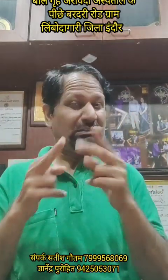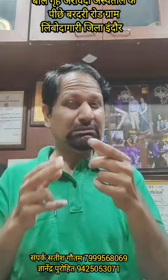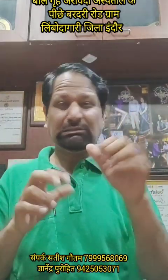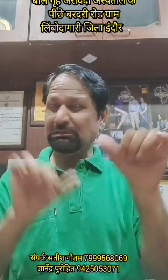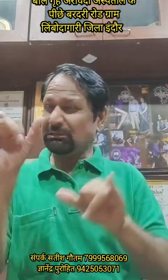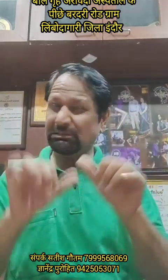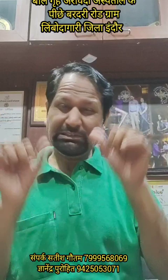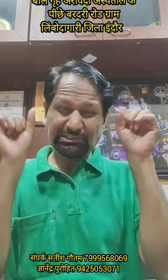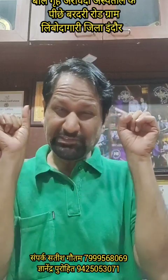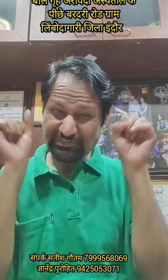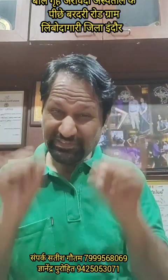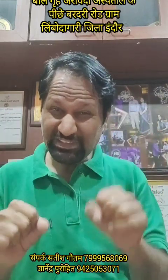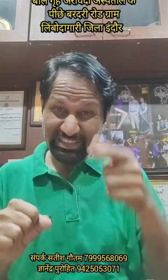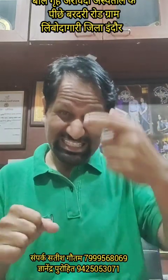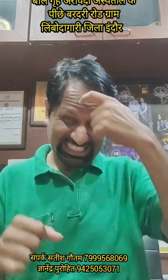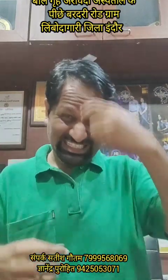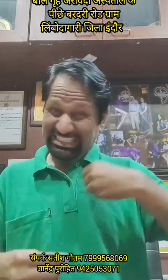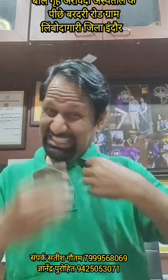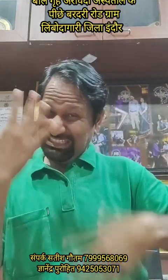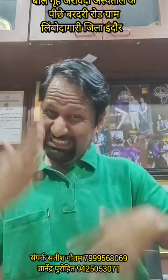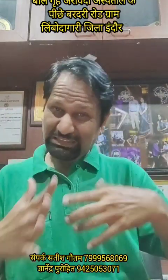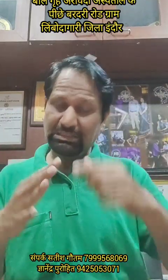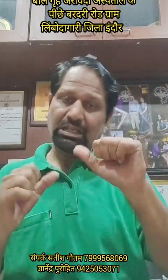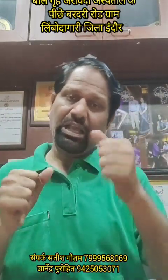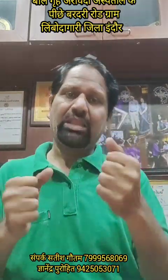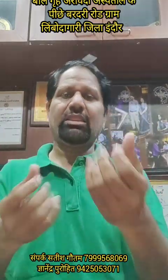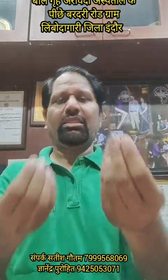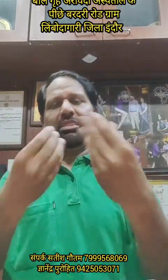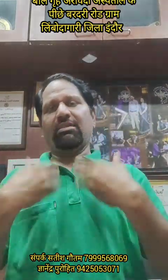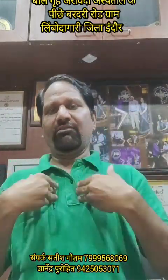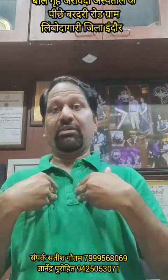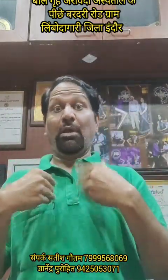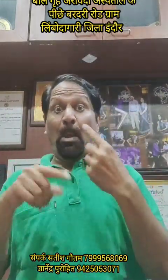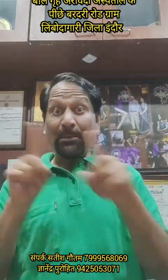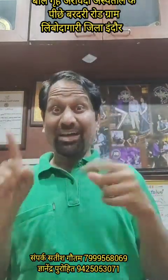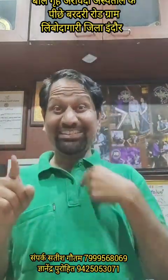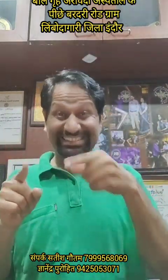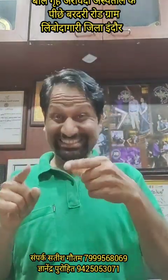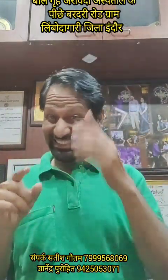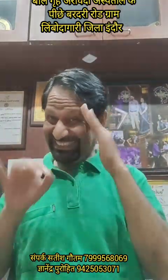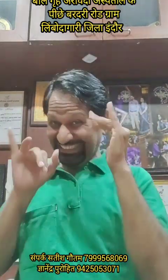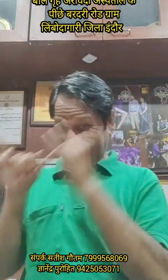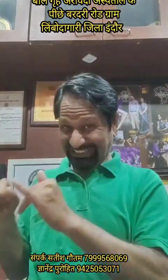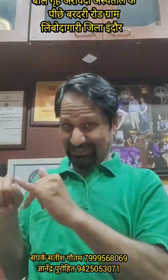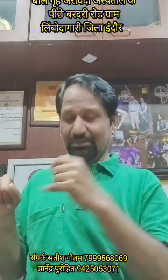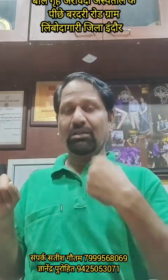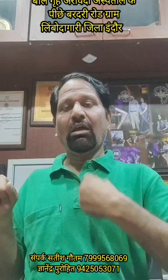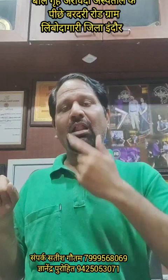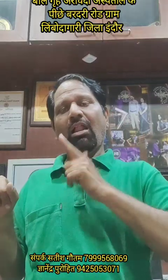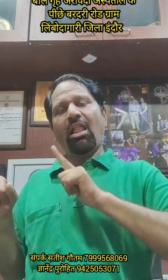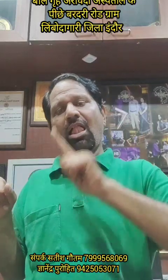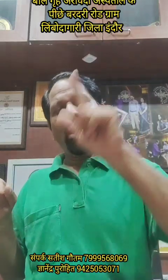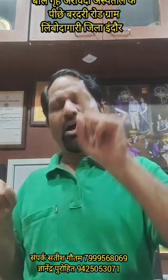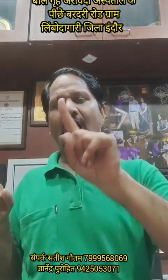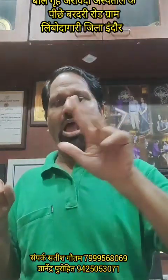बालक जिसके माता पिता की डेथ हो गई हो, बच्चा छोटा हो, या जो उसके माता पिता जीवन यापन करने में सक्षम नहीं